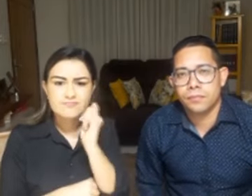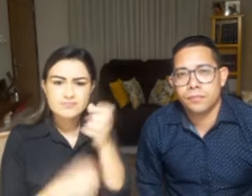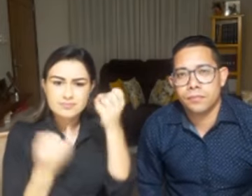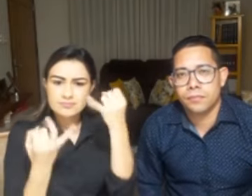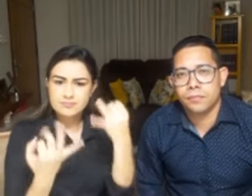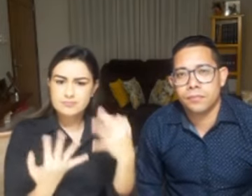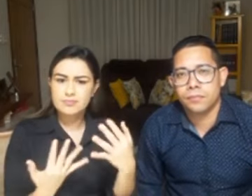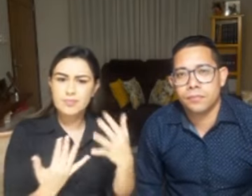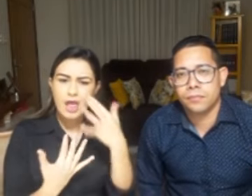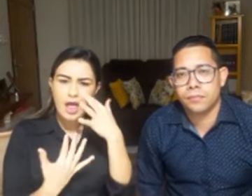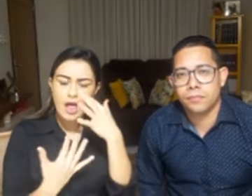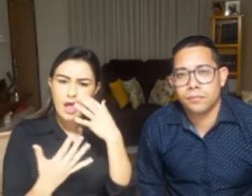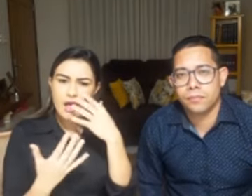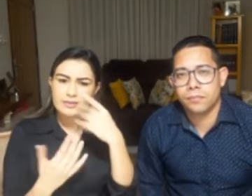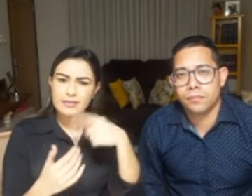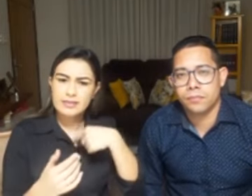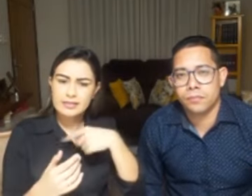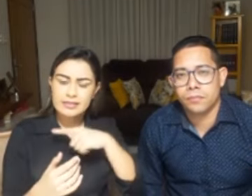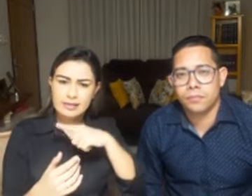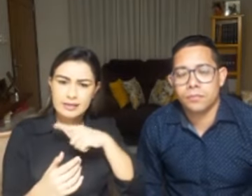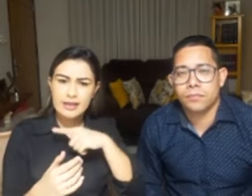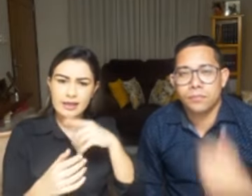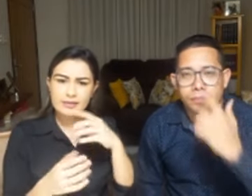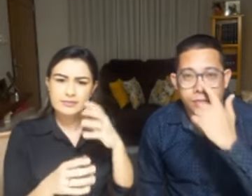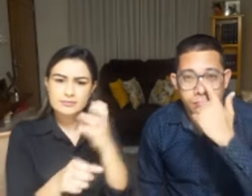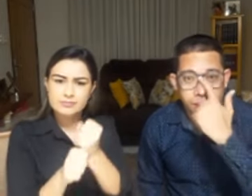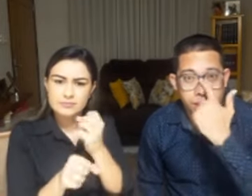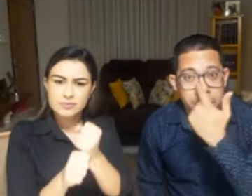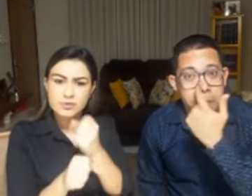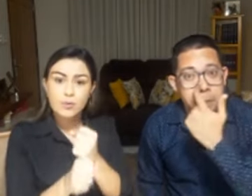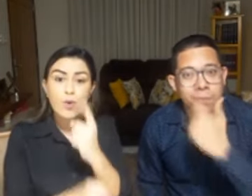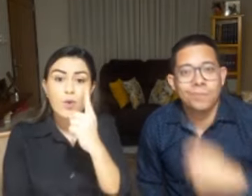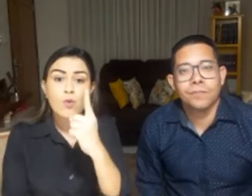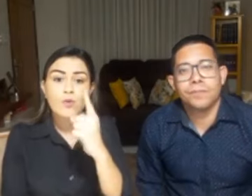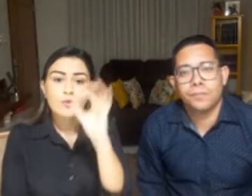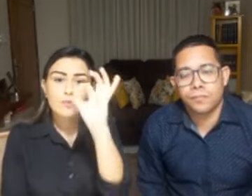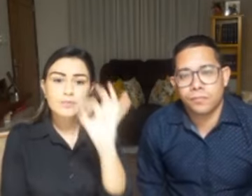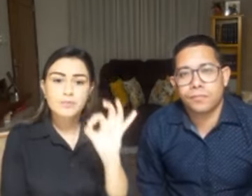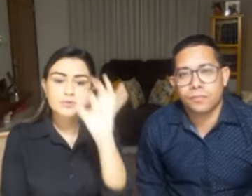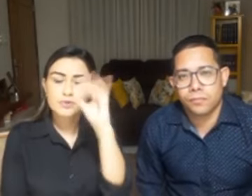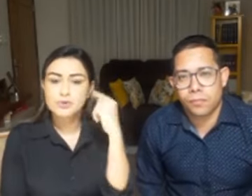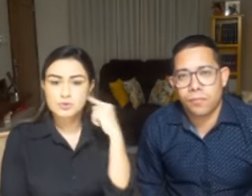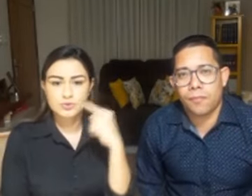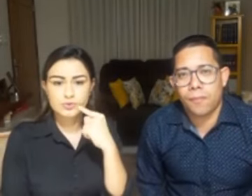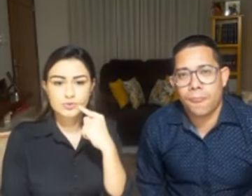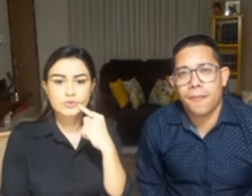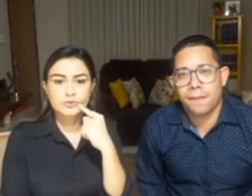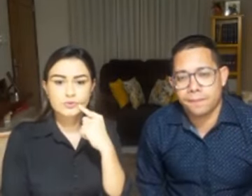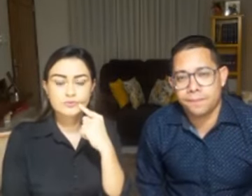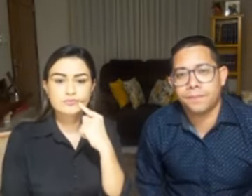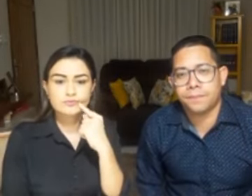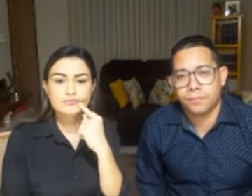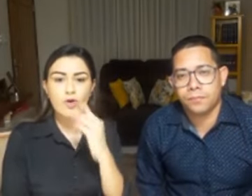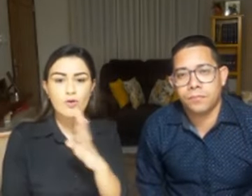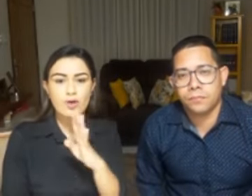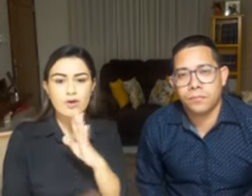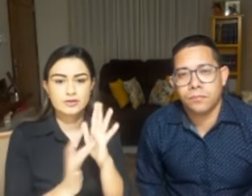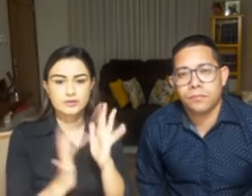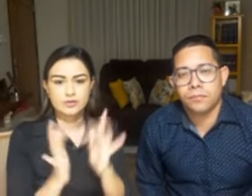Né? Eles disseram que apenas 1% dos surdos são alcançados com o